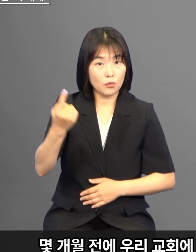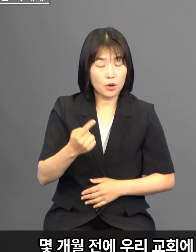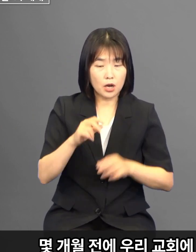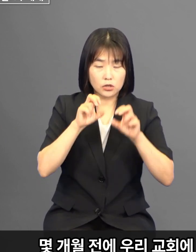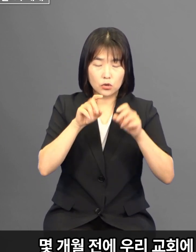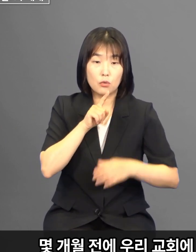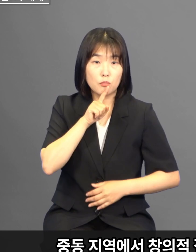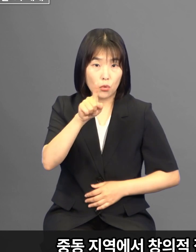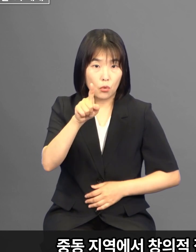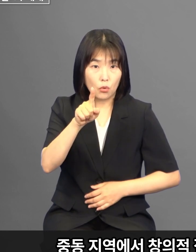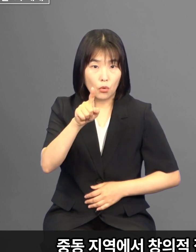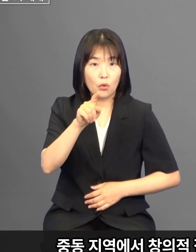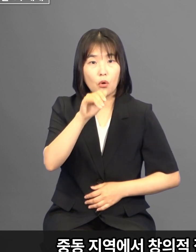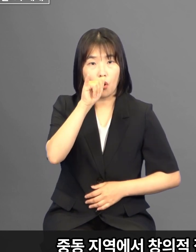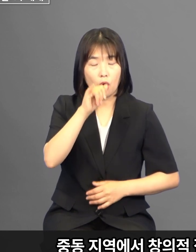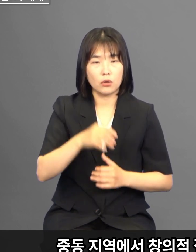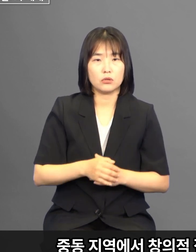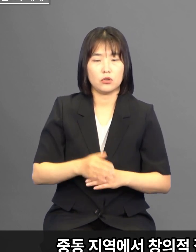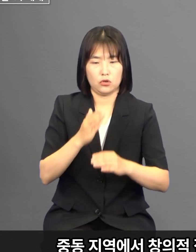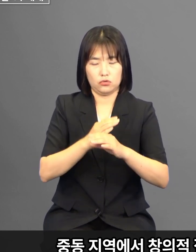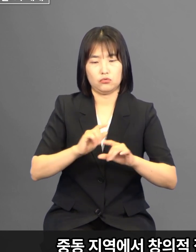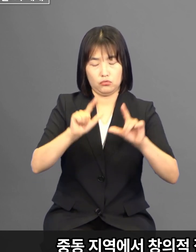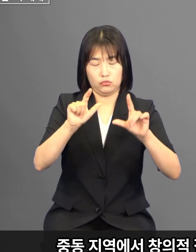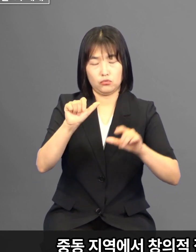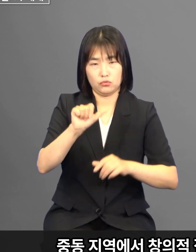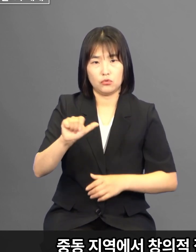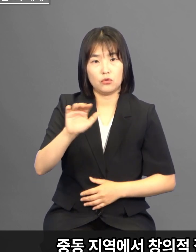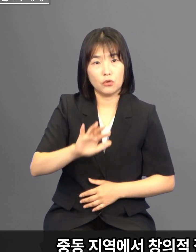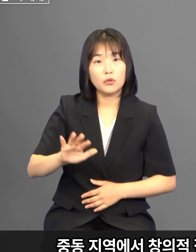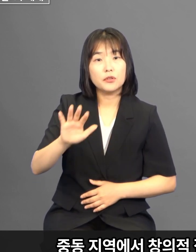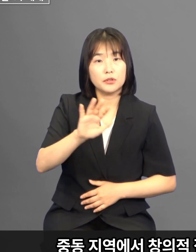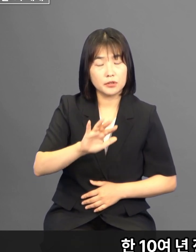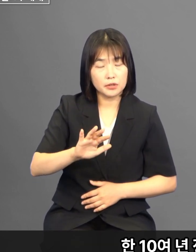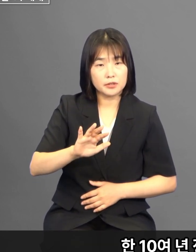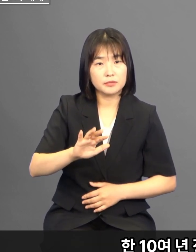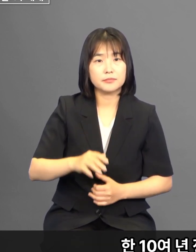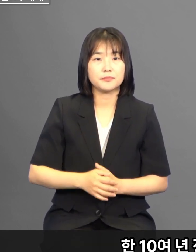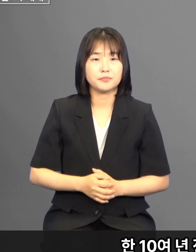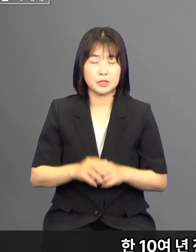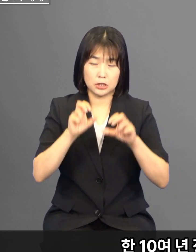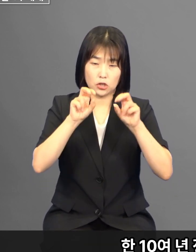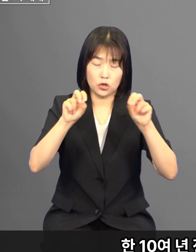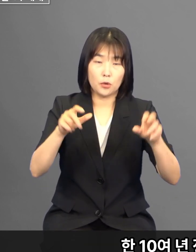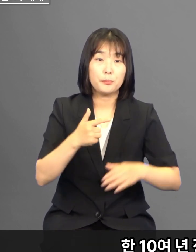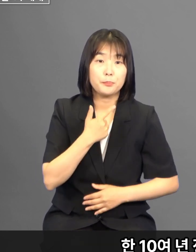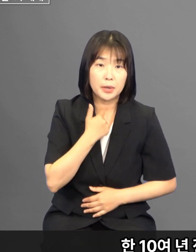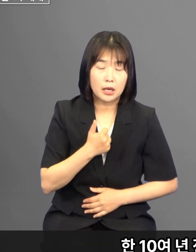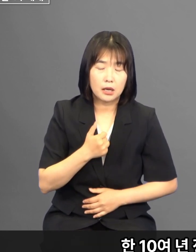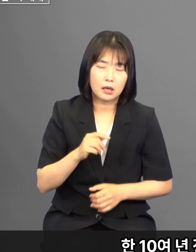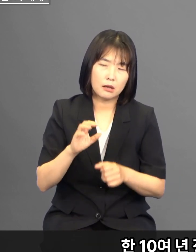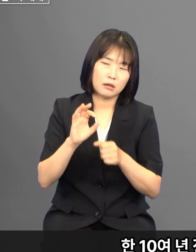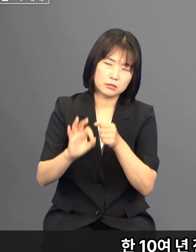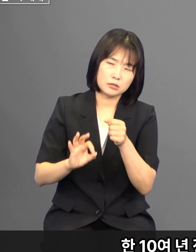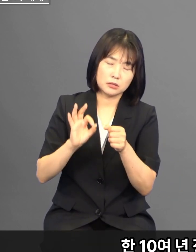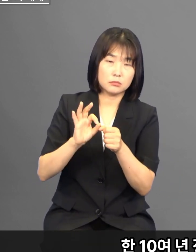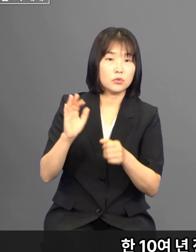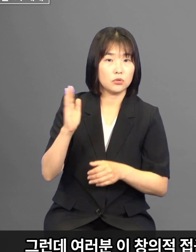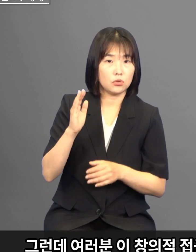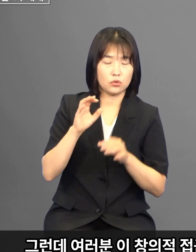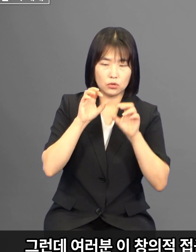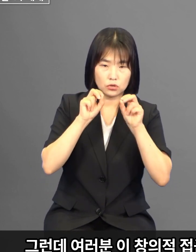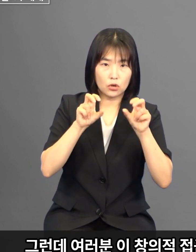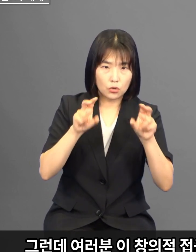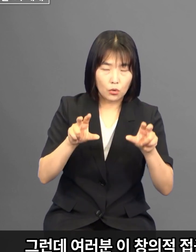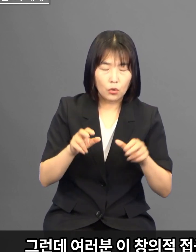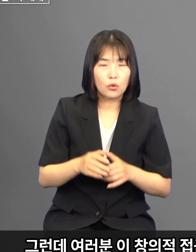분이 계세요. 중동 지역에서, 창의적 접근 지역에서 선교를 하신 분인데 한 10여 년 정도 선교를 하셨습니다.